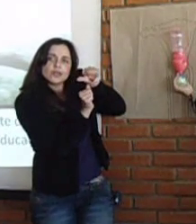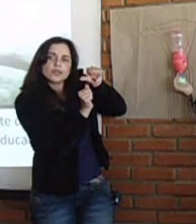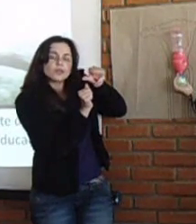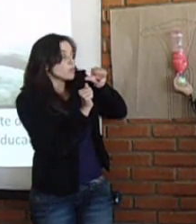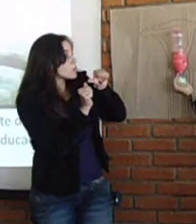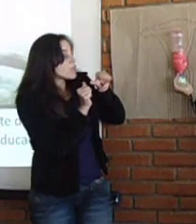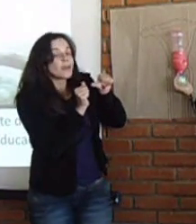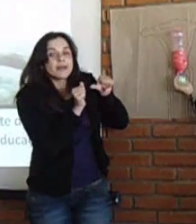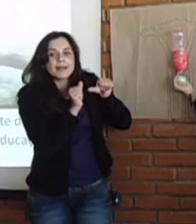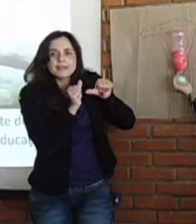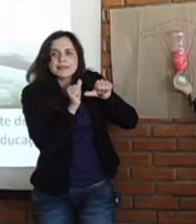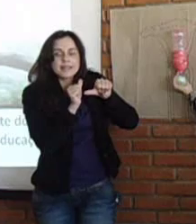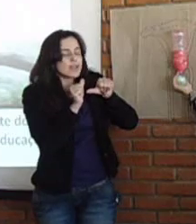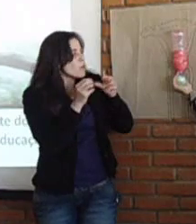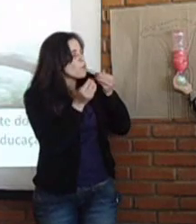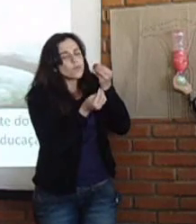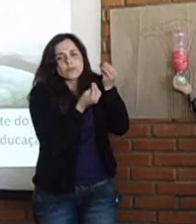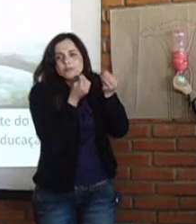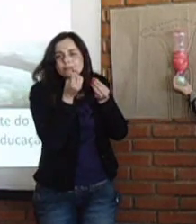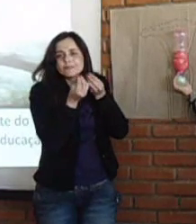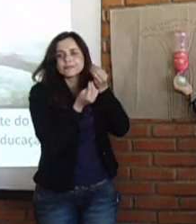Ele começa a ter uma textura mais,